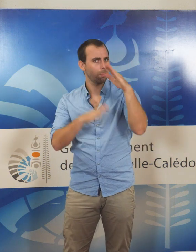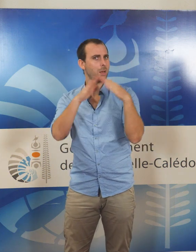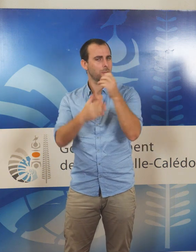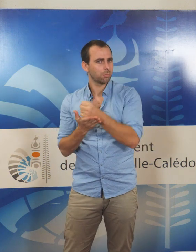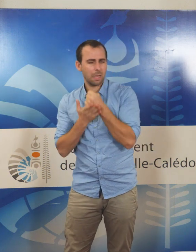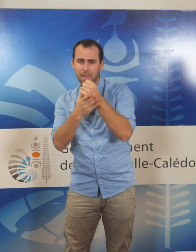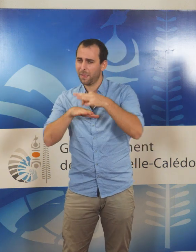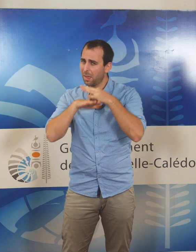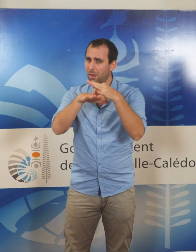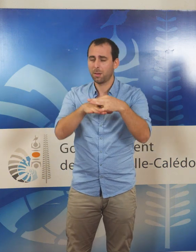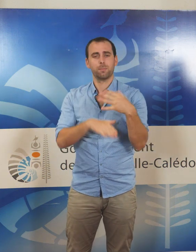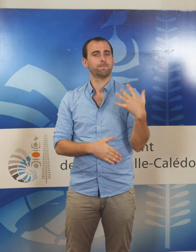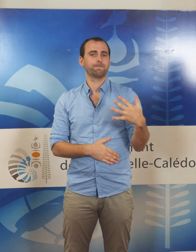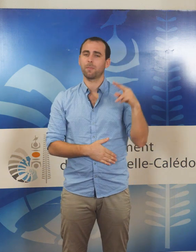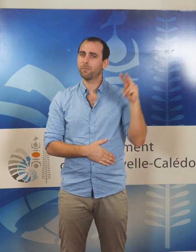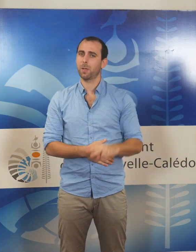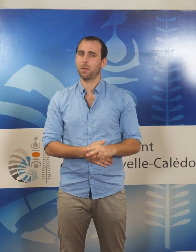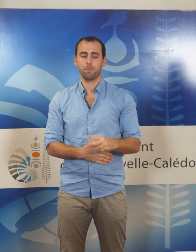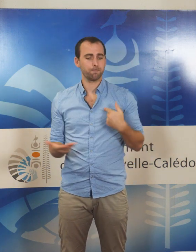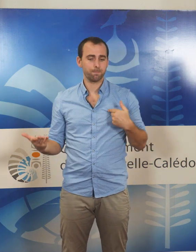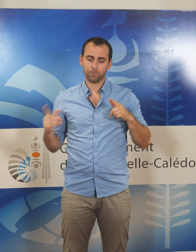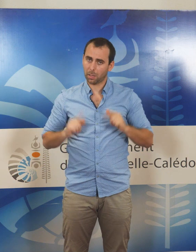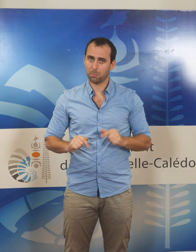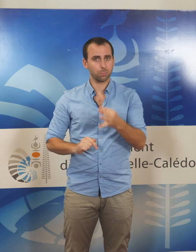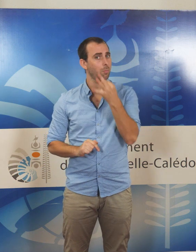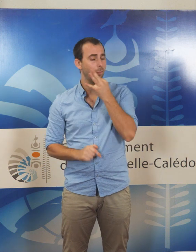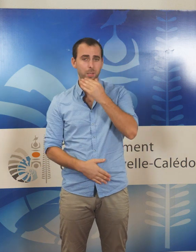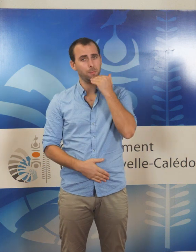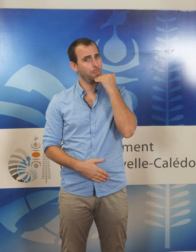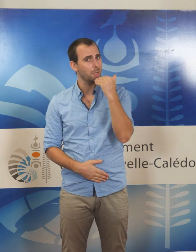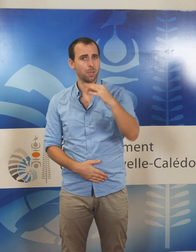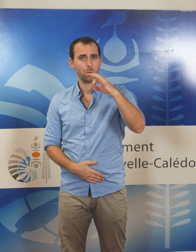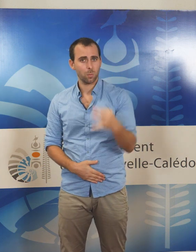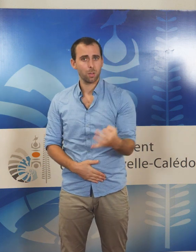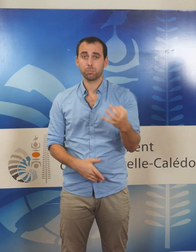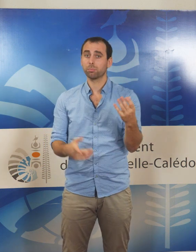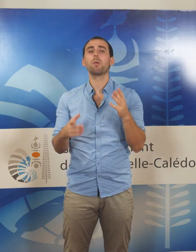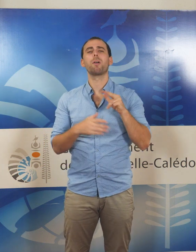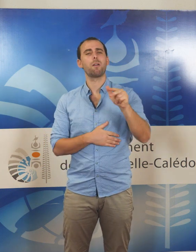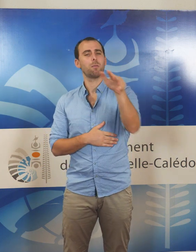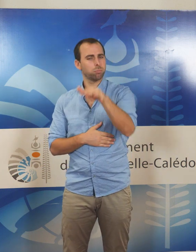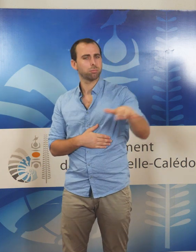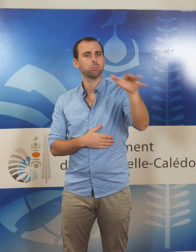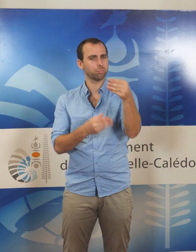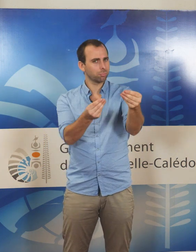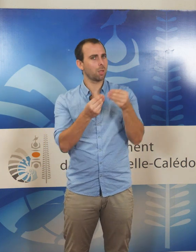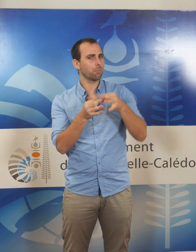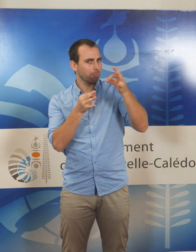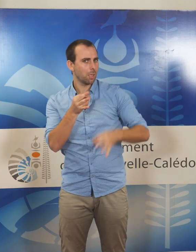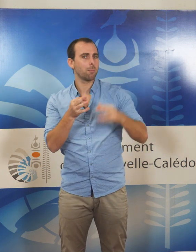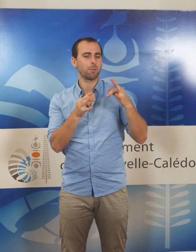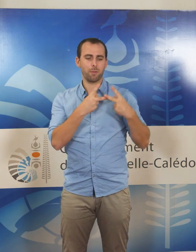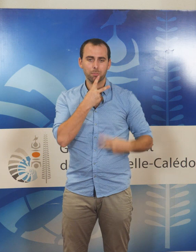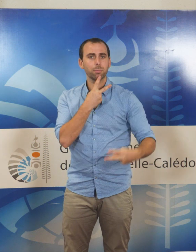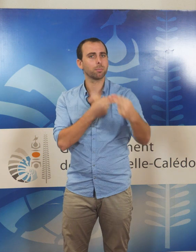vraiment profiter de cette occasion pour les remercier. Nous ferons bien sûr aussi un bilan de cette période de